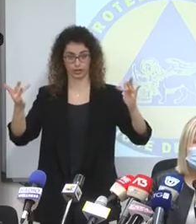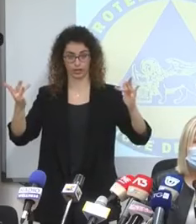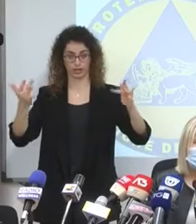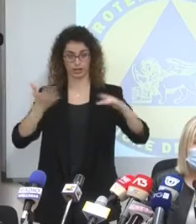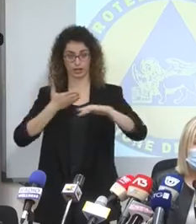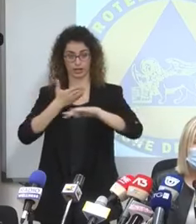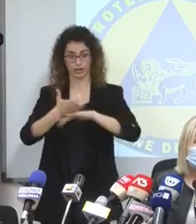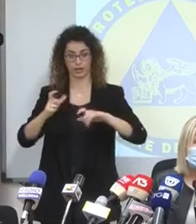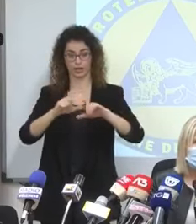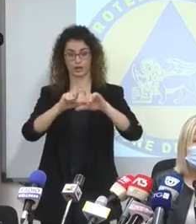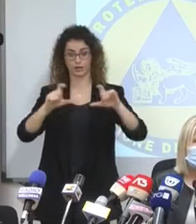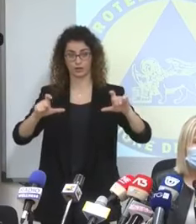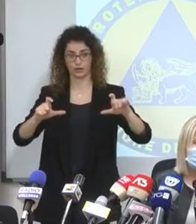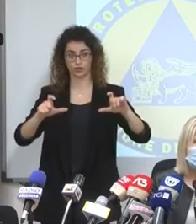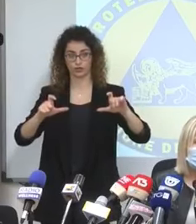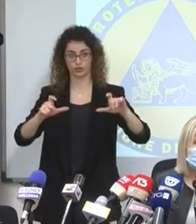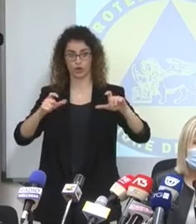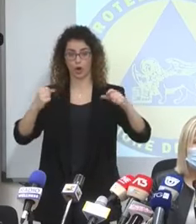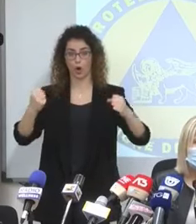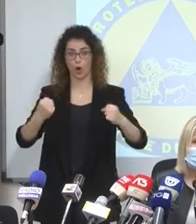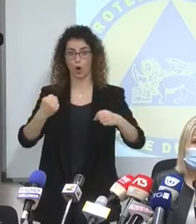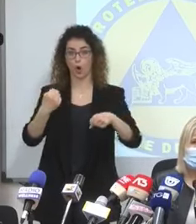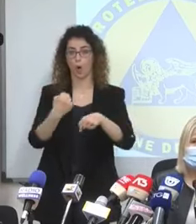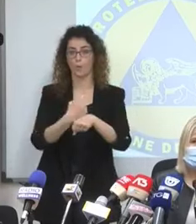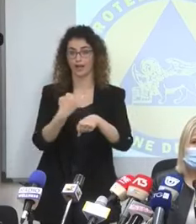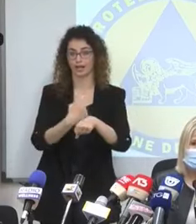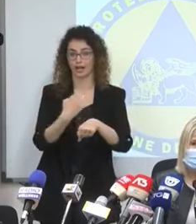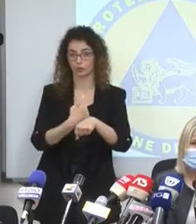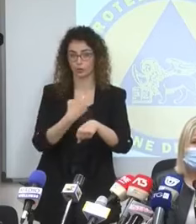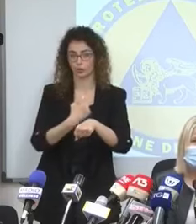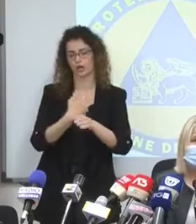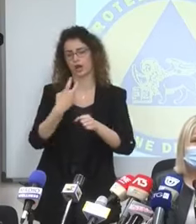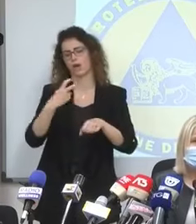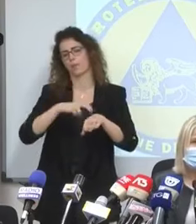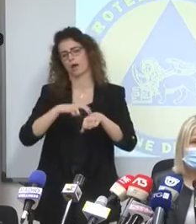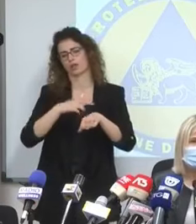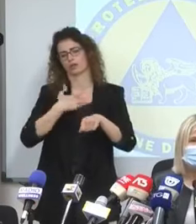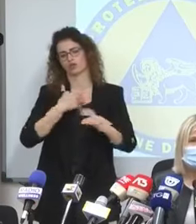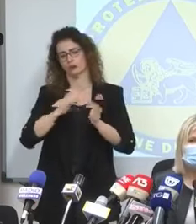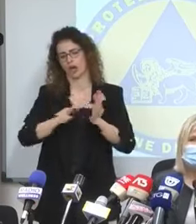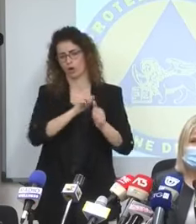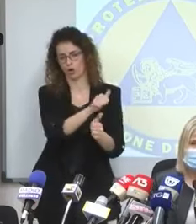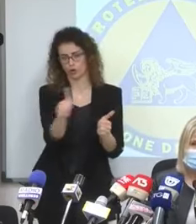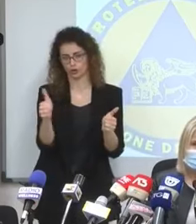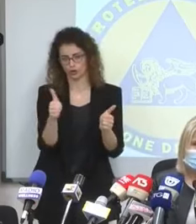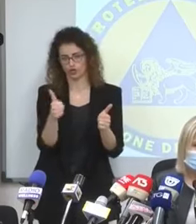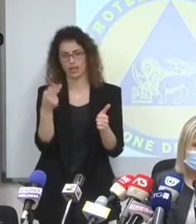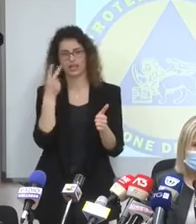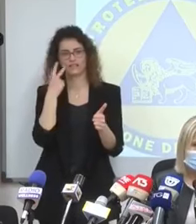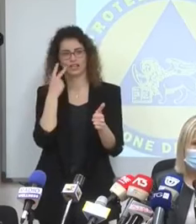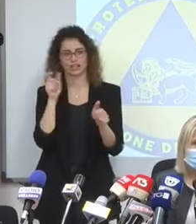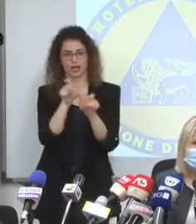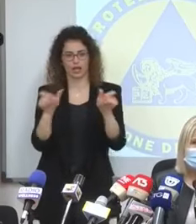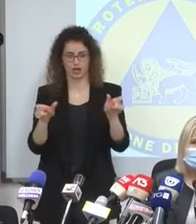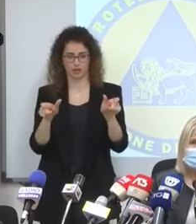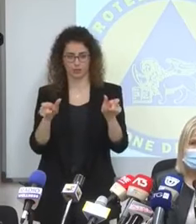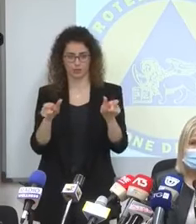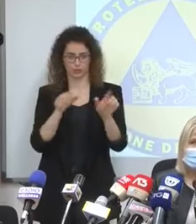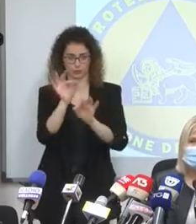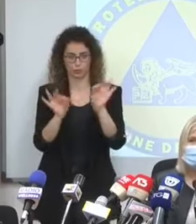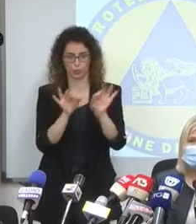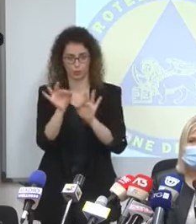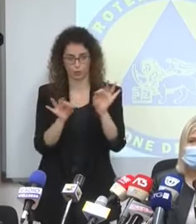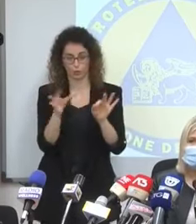informatico alla voce operatori, ogni medico ha il proprio codice per entrare, vede i propri assistiti, tutti i